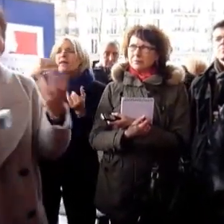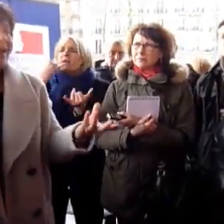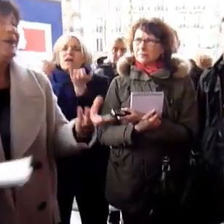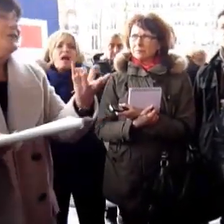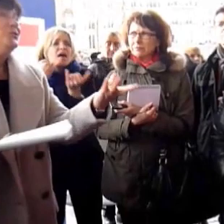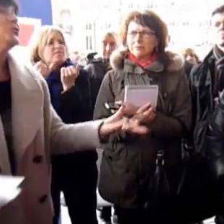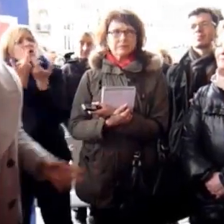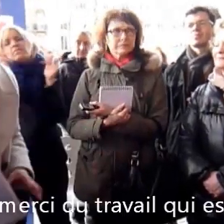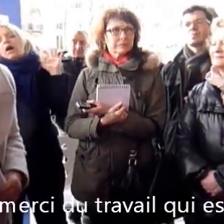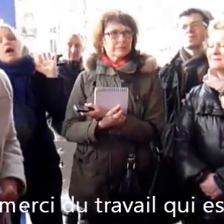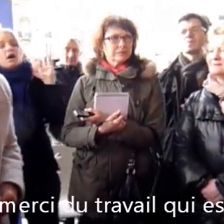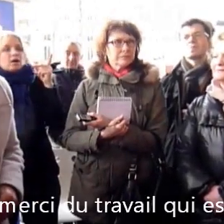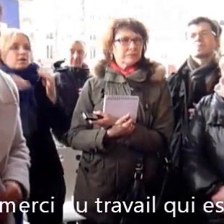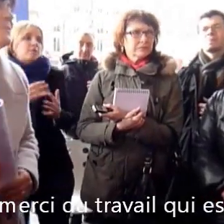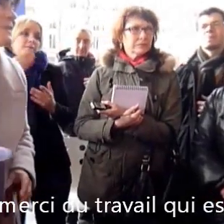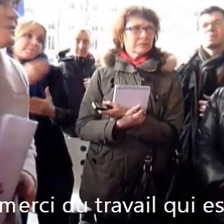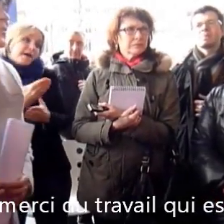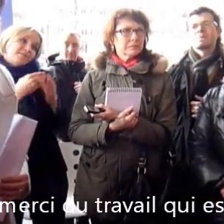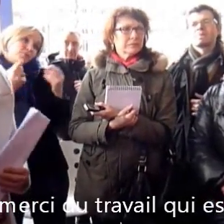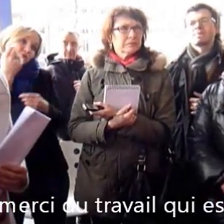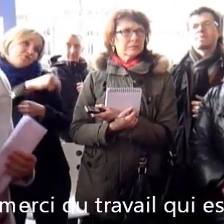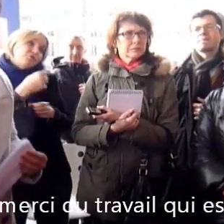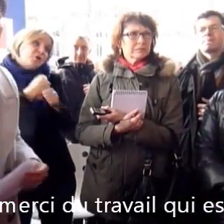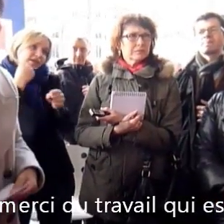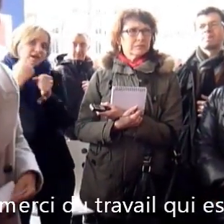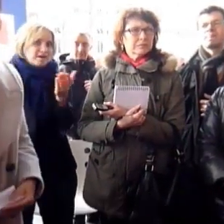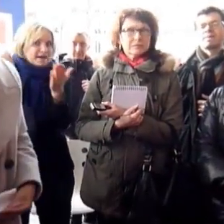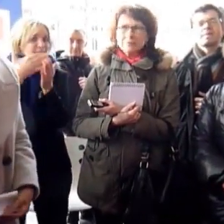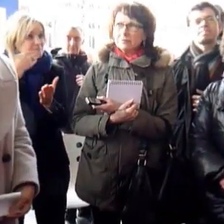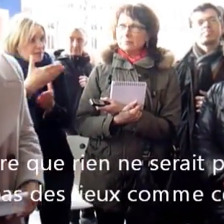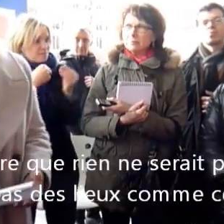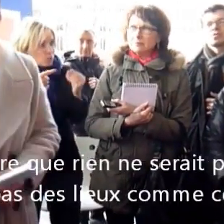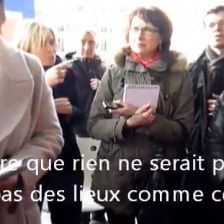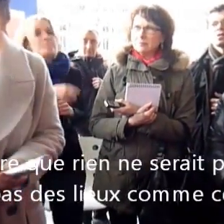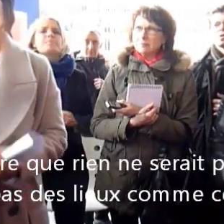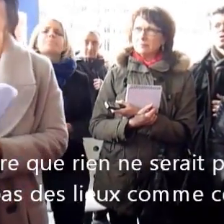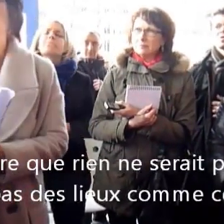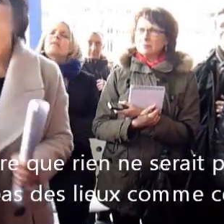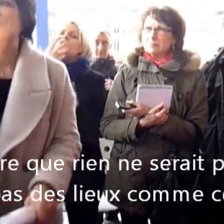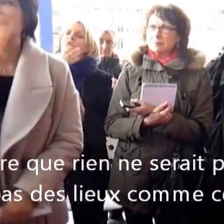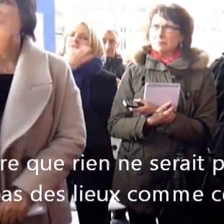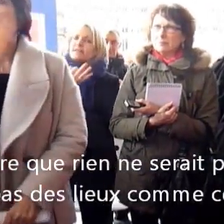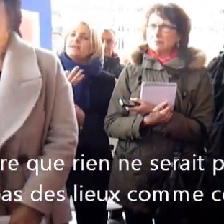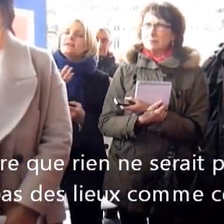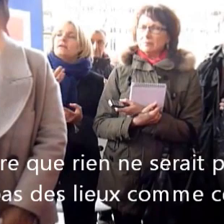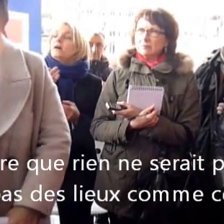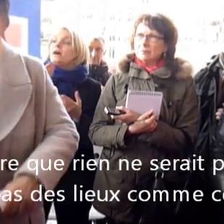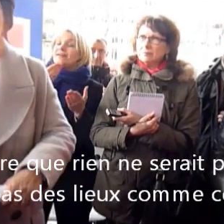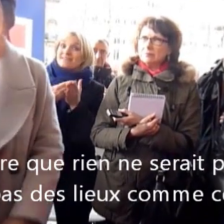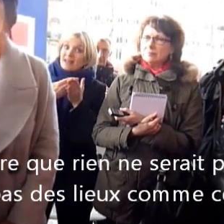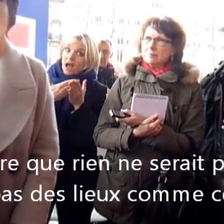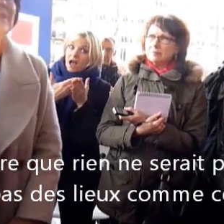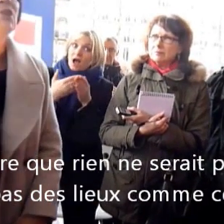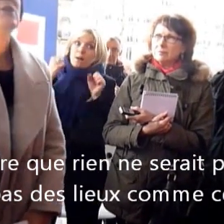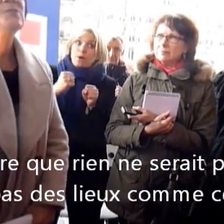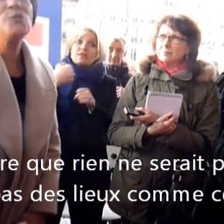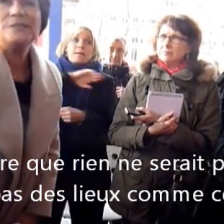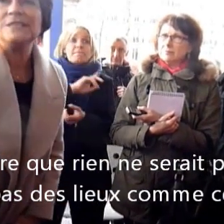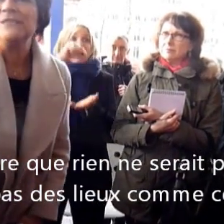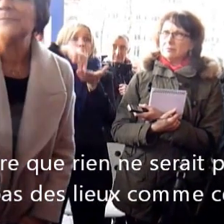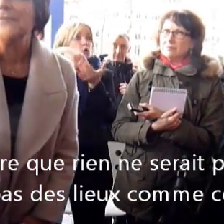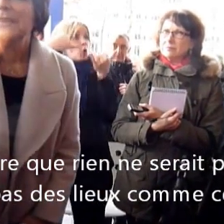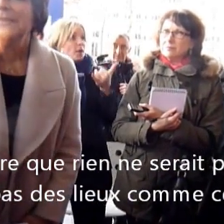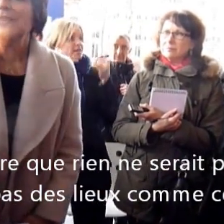téléphoner, voilà. Donc, Claire-Lise, merci du travail qui est fait. Et je voulais dire que rien ne serait possible s'il n'y avait pas des lieux